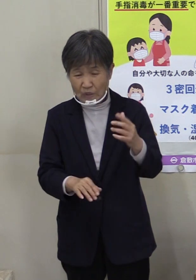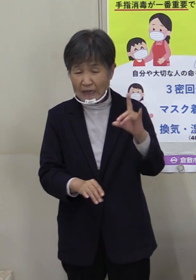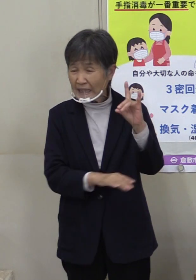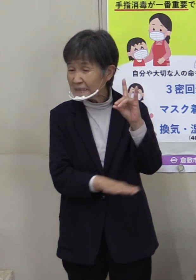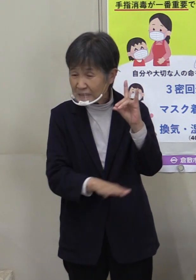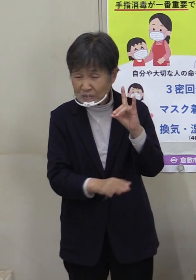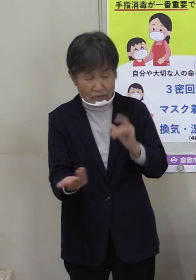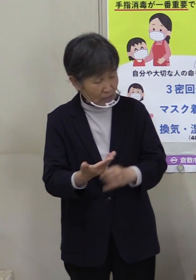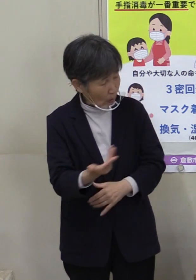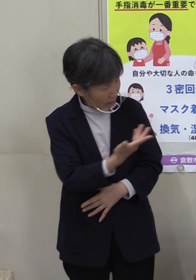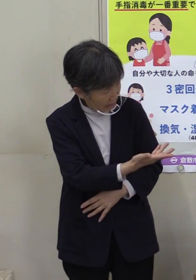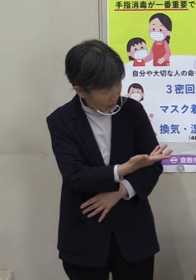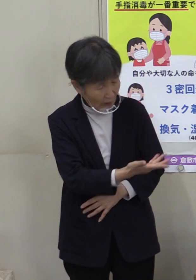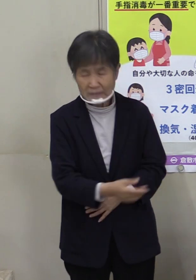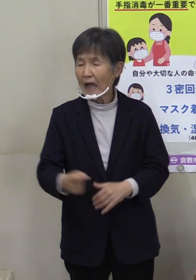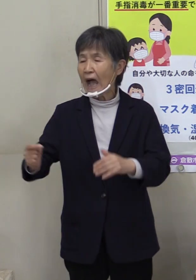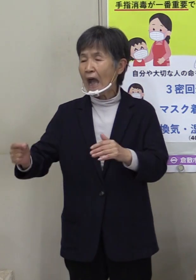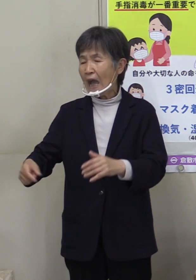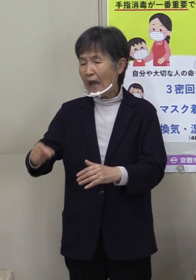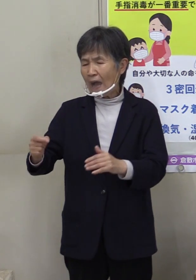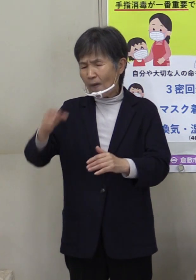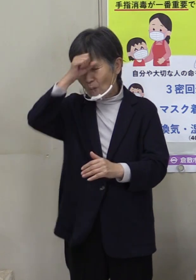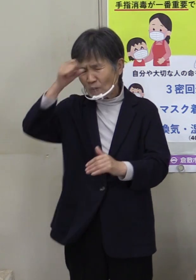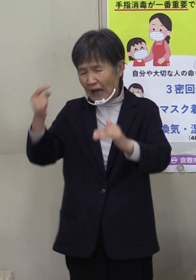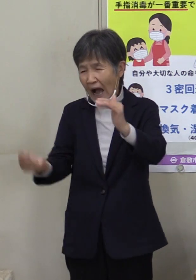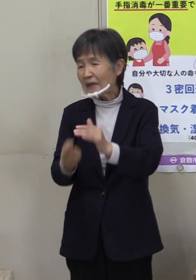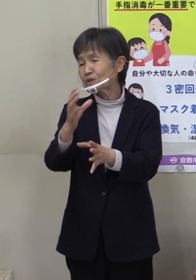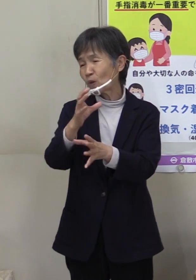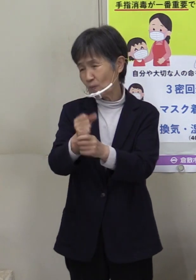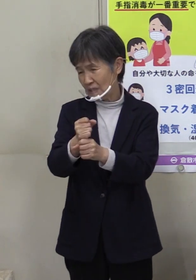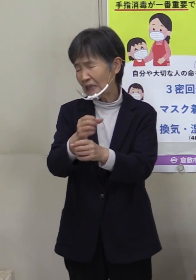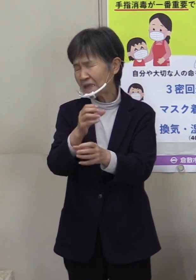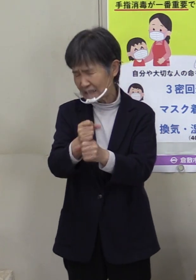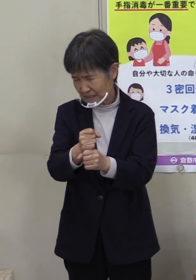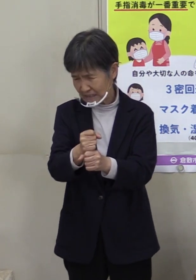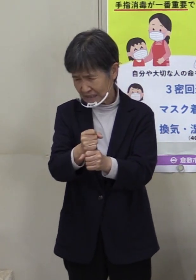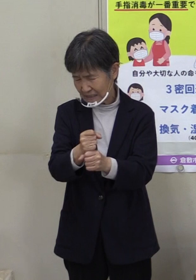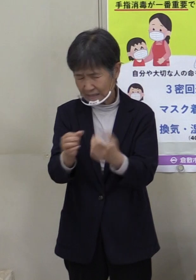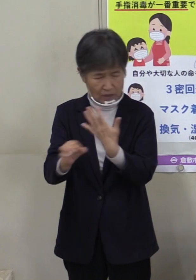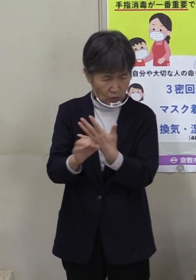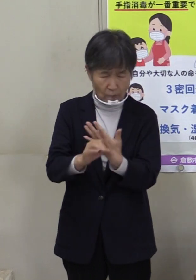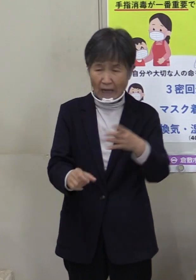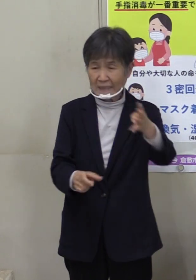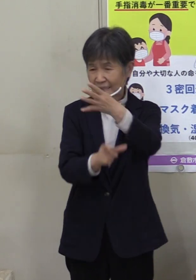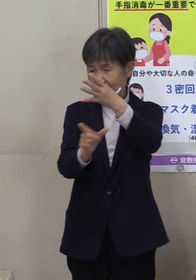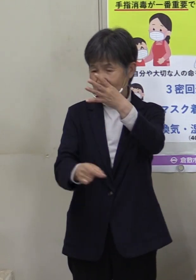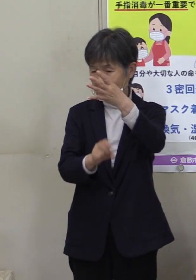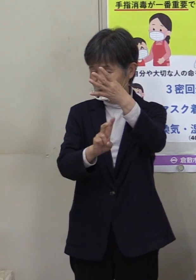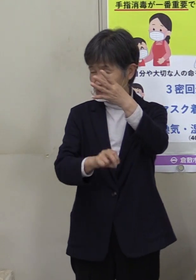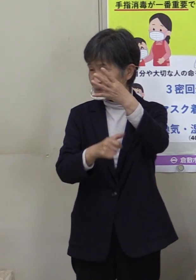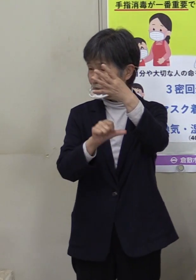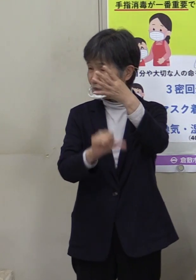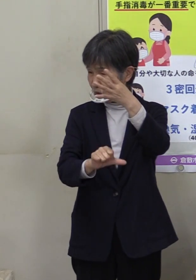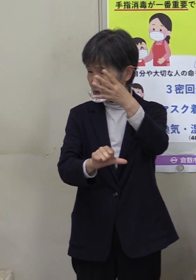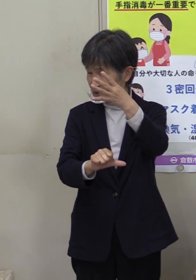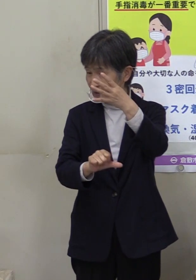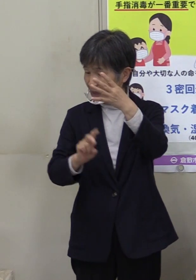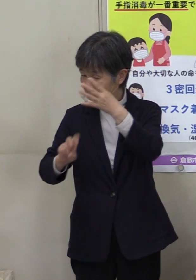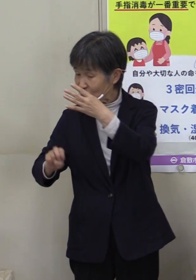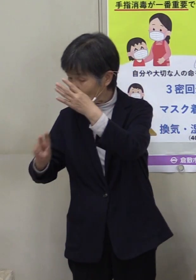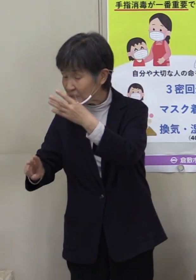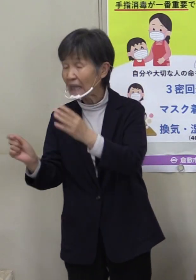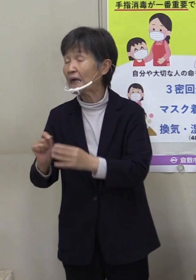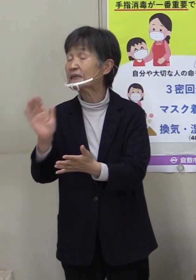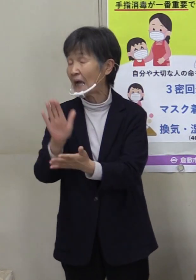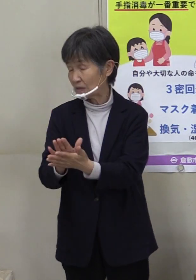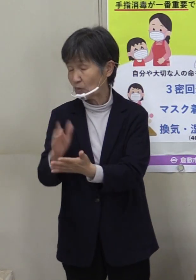それは発症日、何日に、例えば、ここで言えばですね、4月の25日とか22日と書いてありますけ